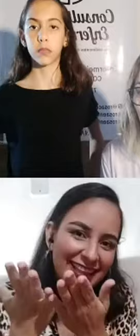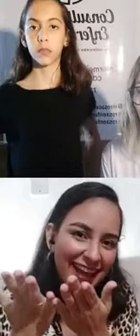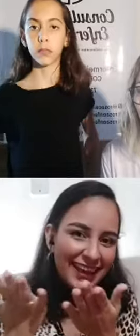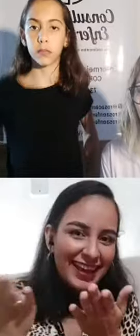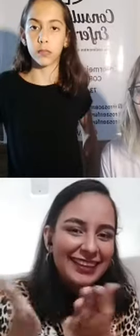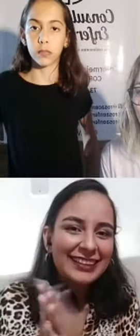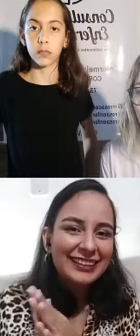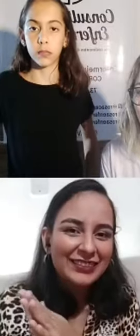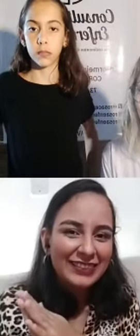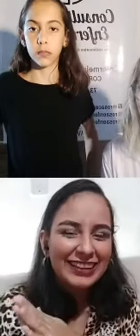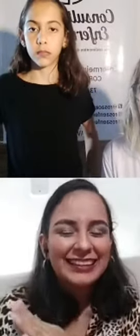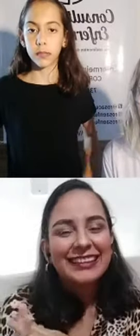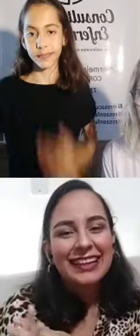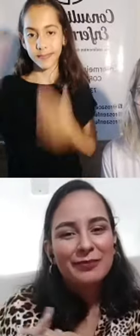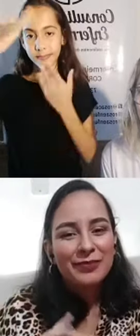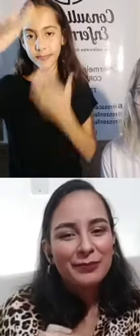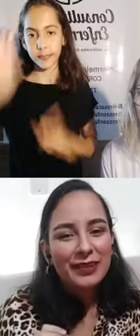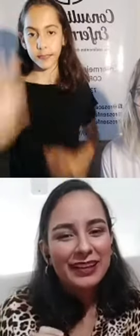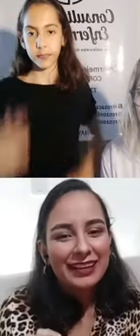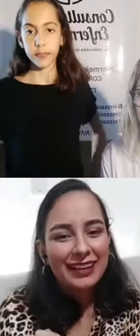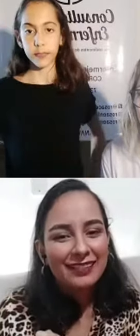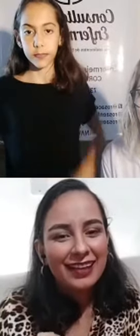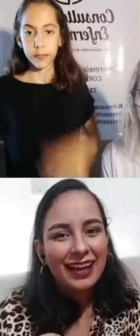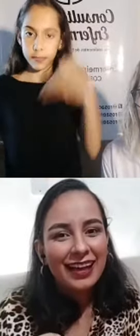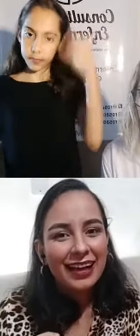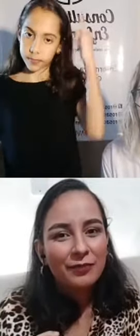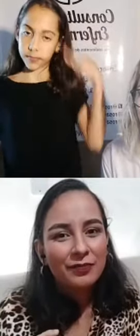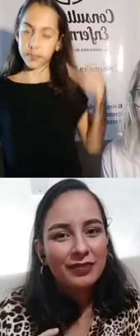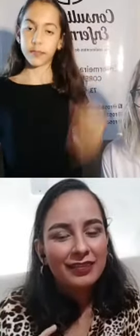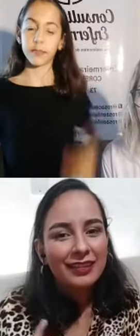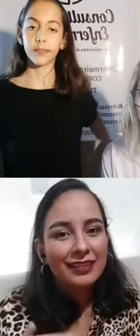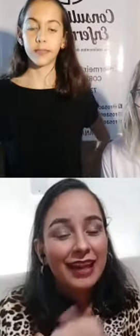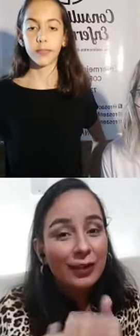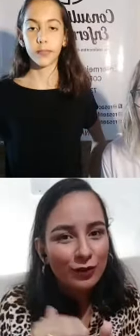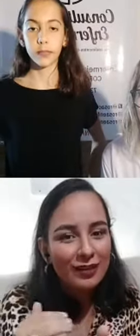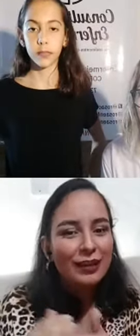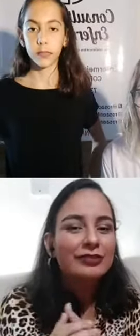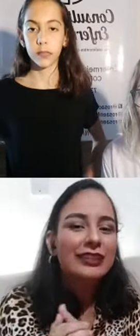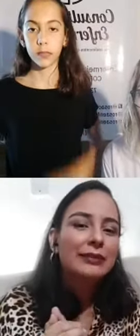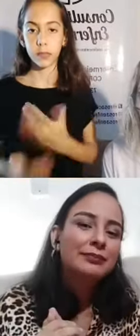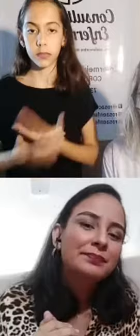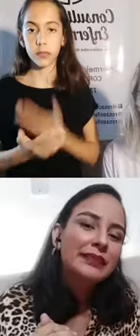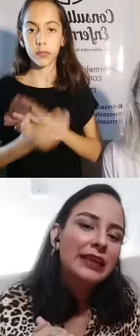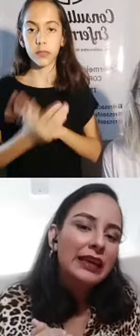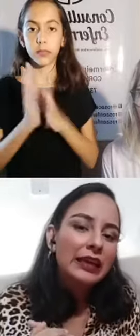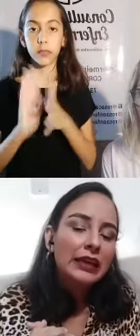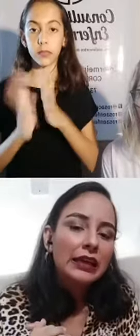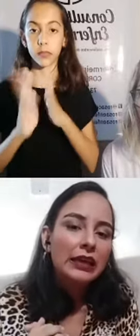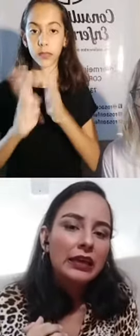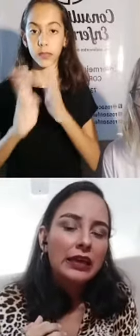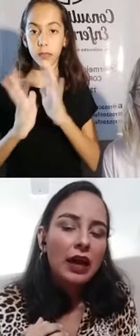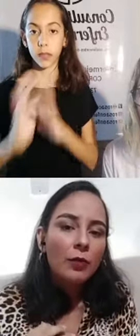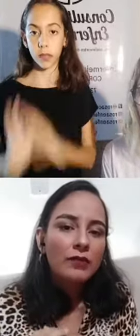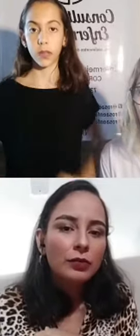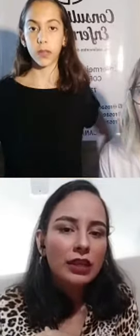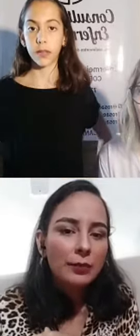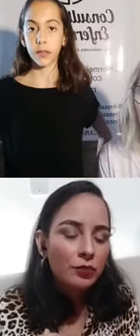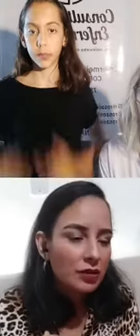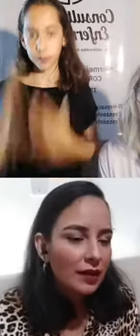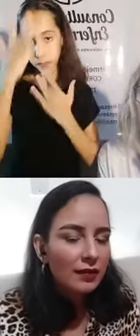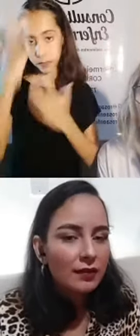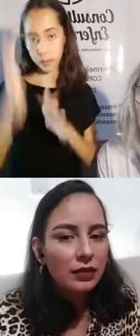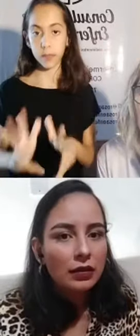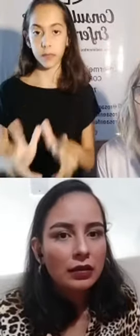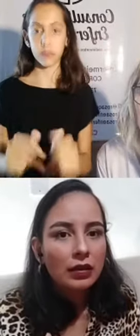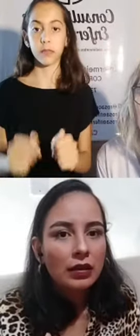Agradecer a Inaê aí, lindona, né? Pela essa tradução, né? E, ao mesmo tempo,